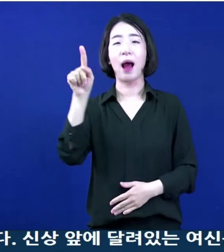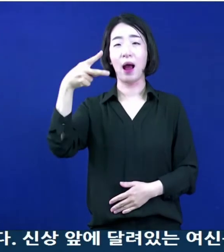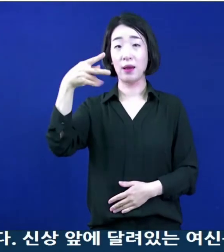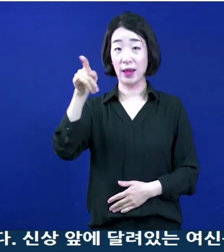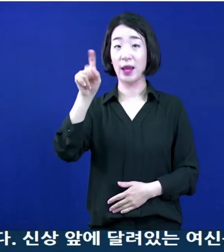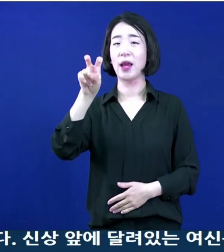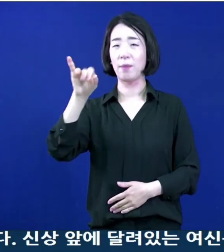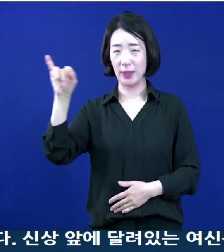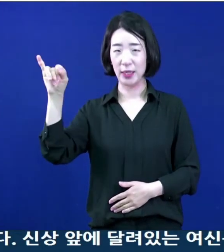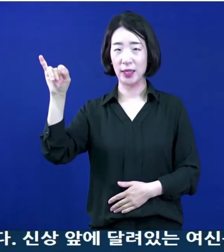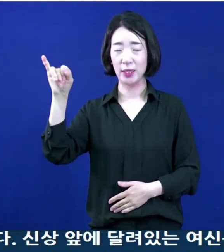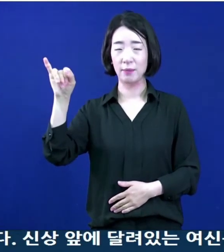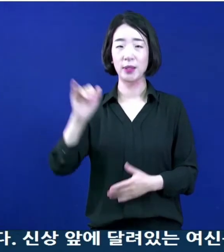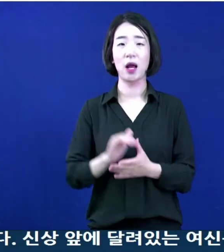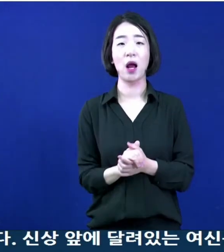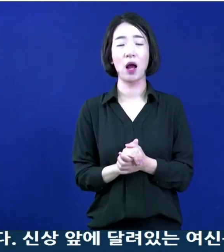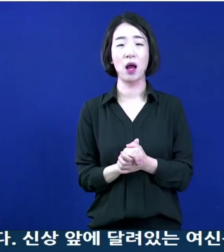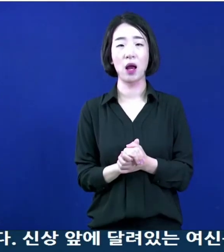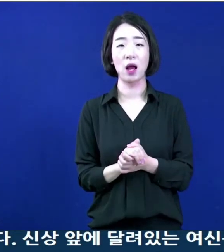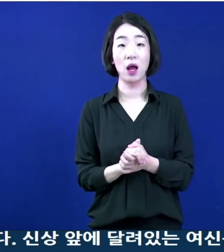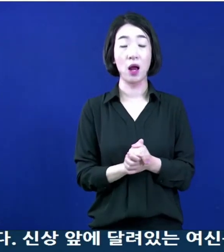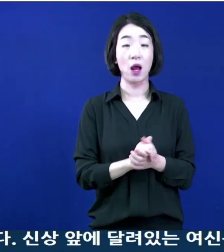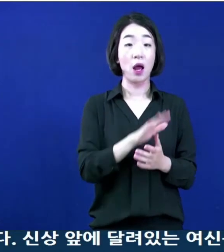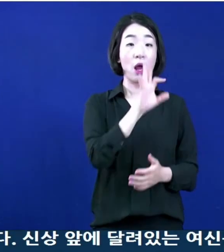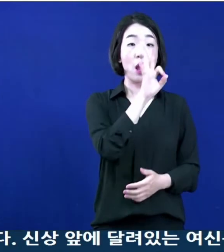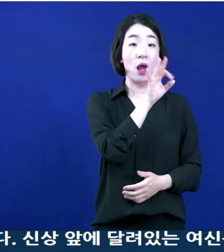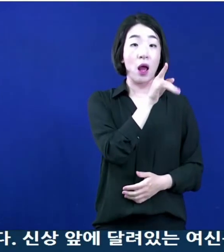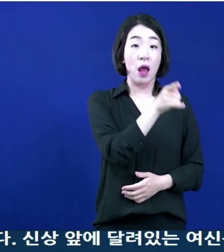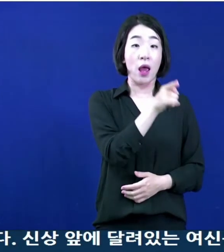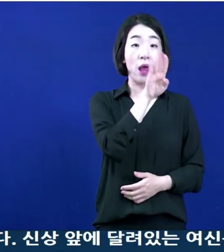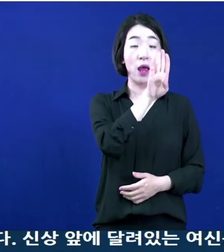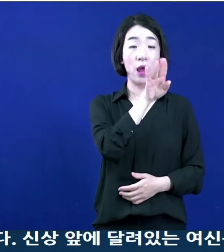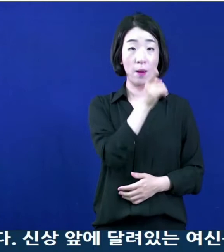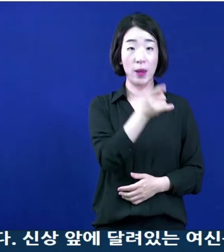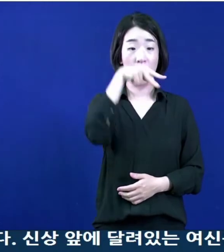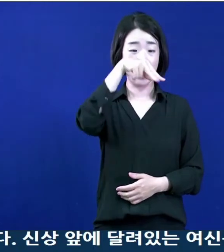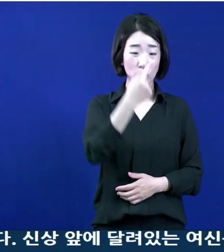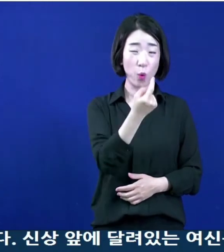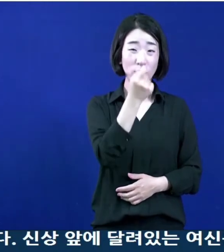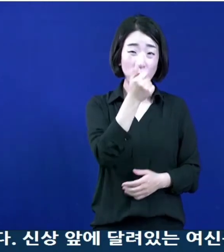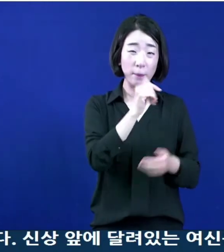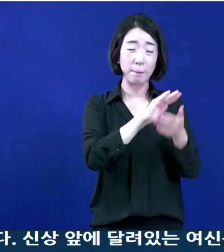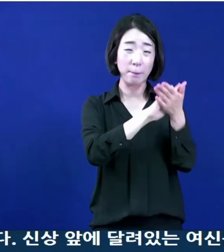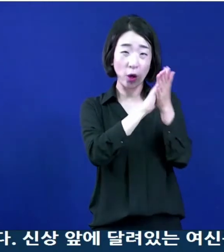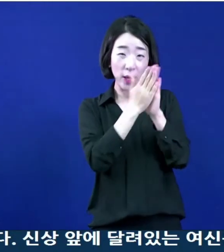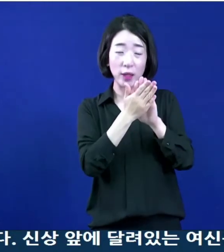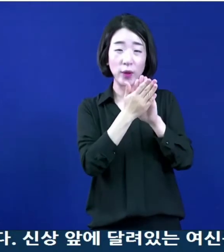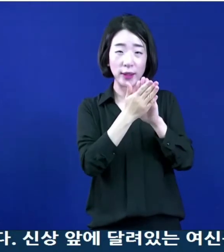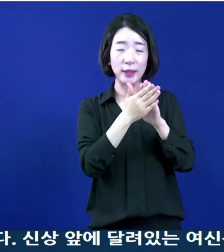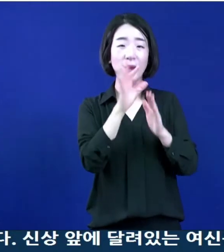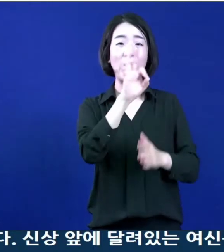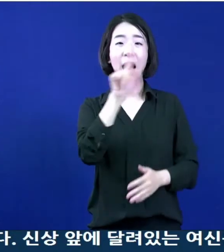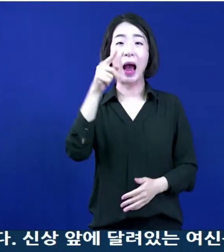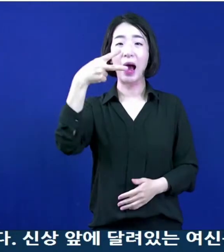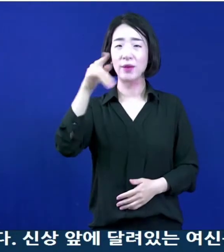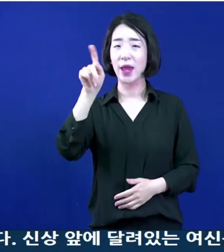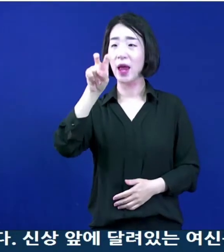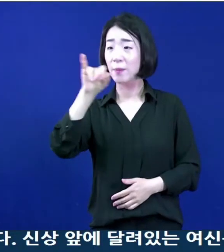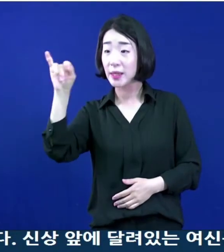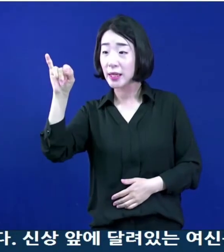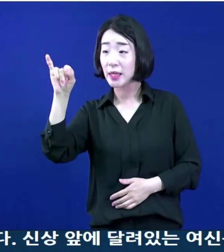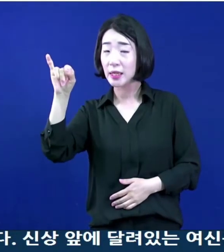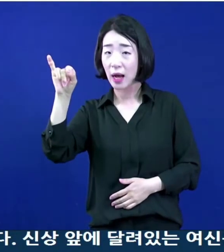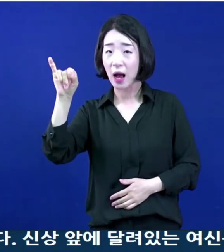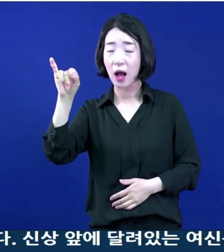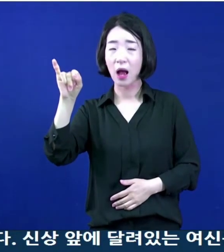에베소에 토속화된 아데미인데 토속화되면서 이 아데미가 사냥의 여신이었던 아데미가 풍요의